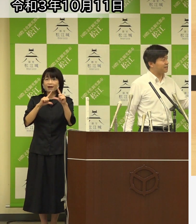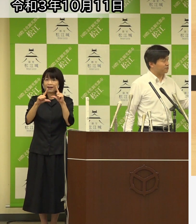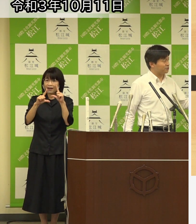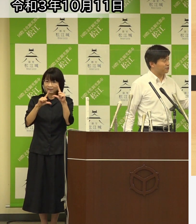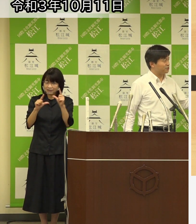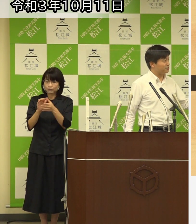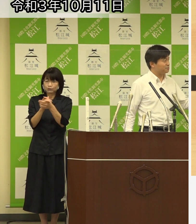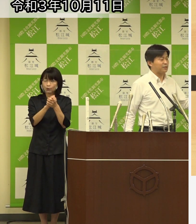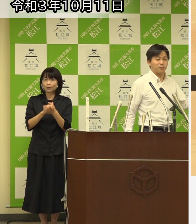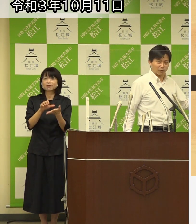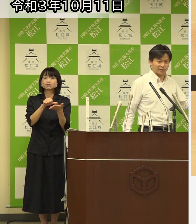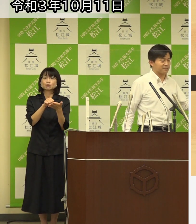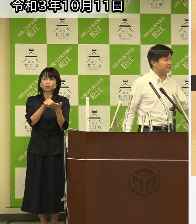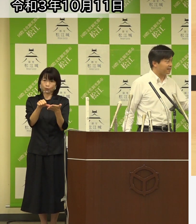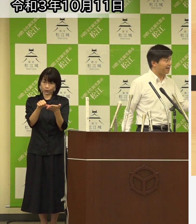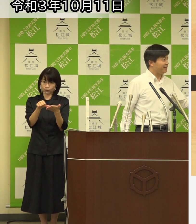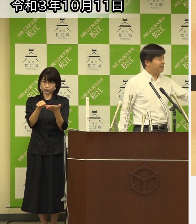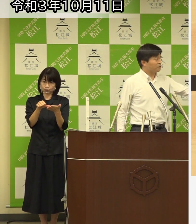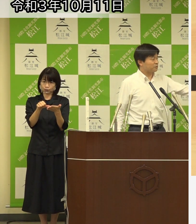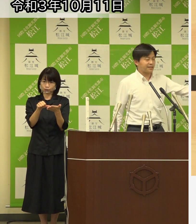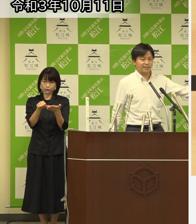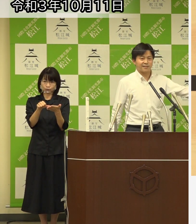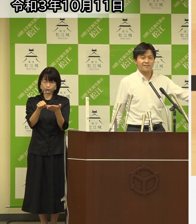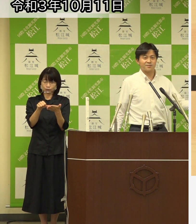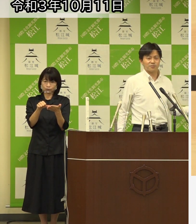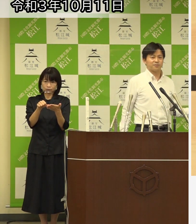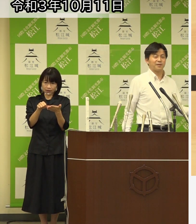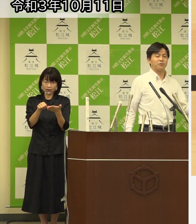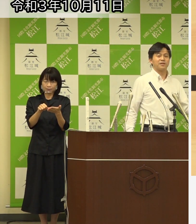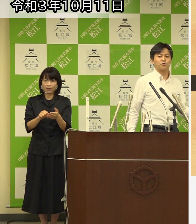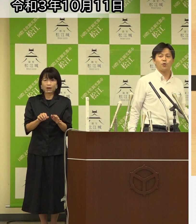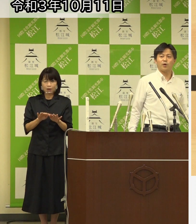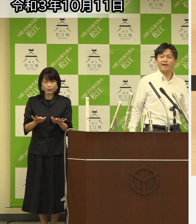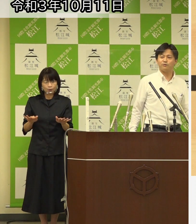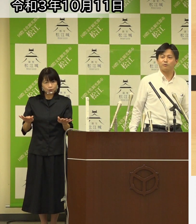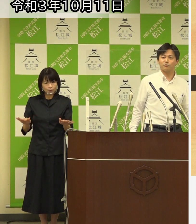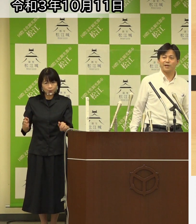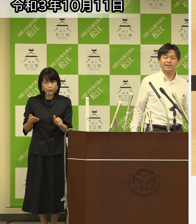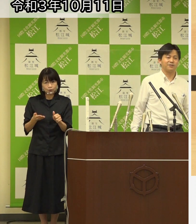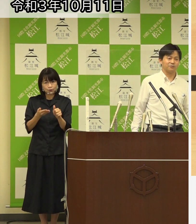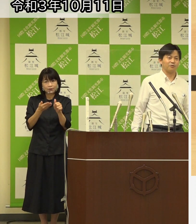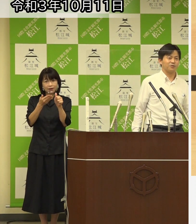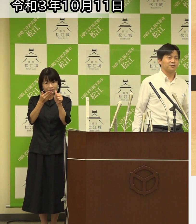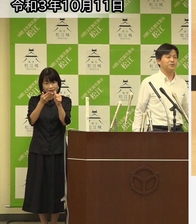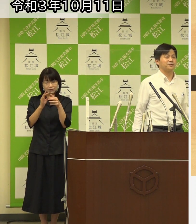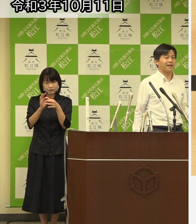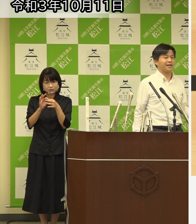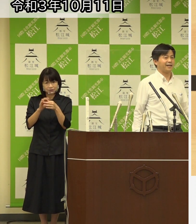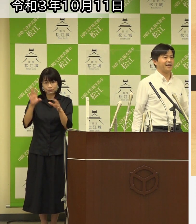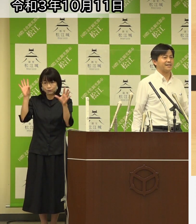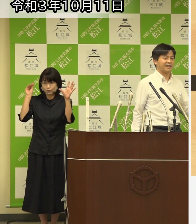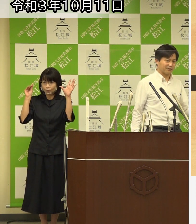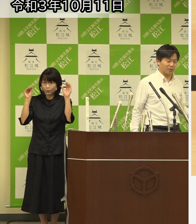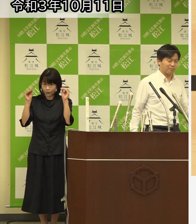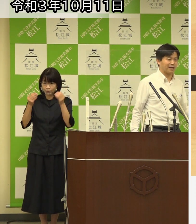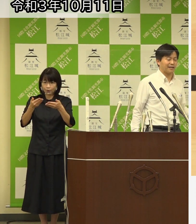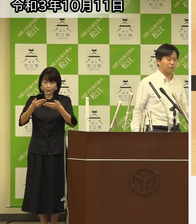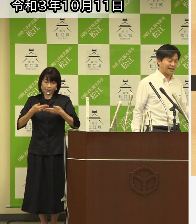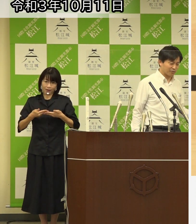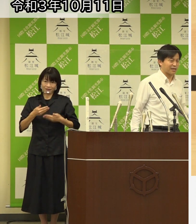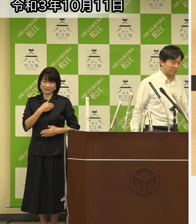をしていただくのみの手続きで、子育てに関するいろんな情報が得ることができるというふうなサ